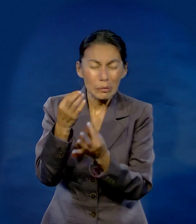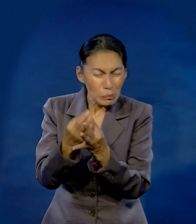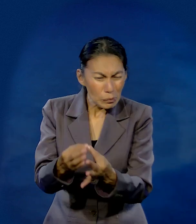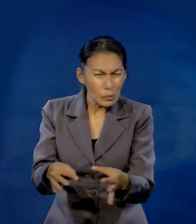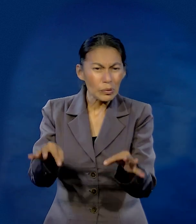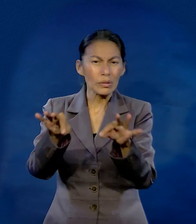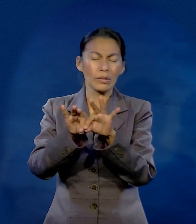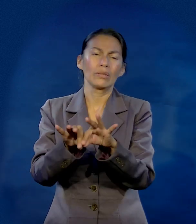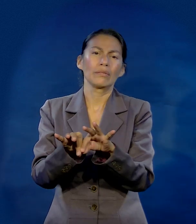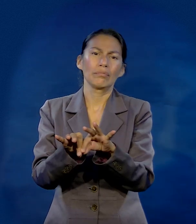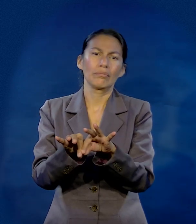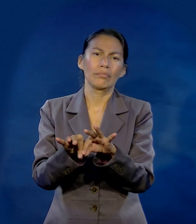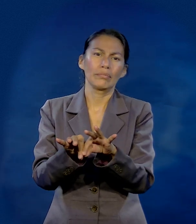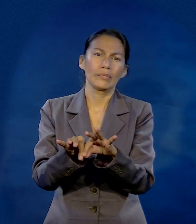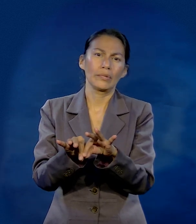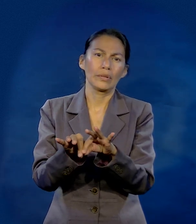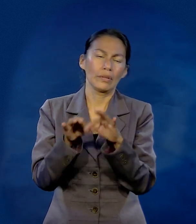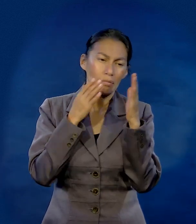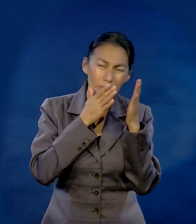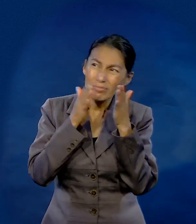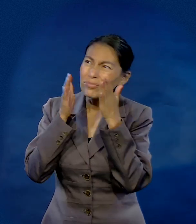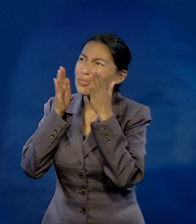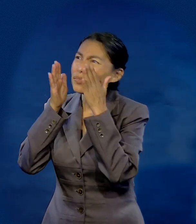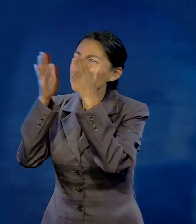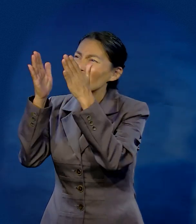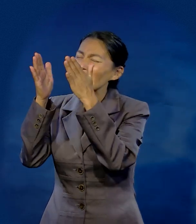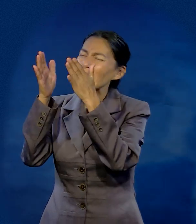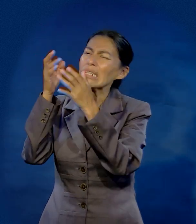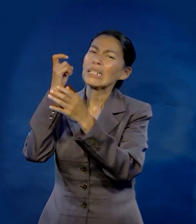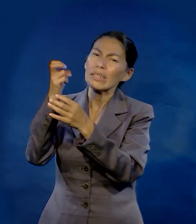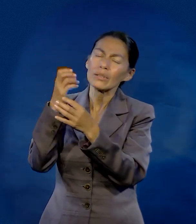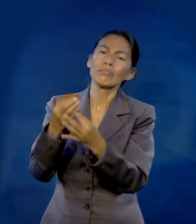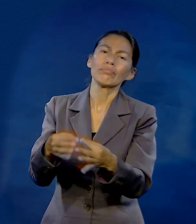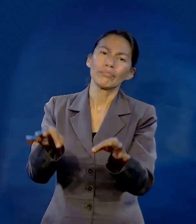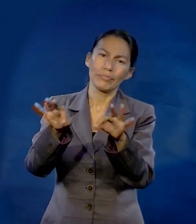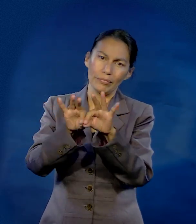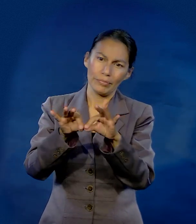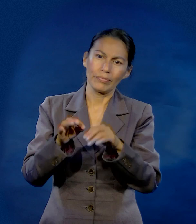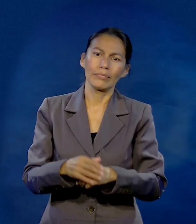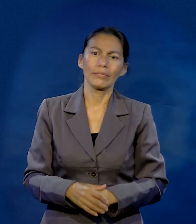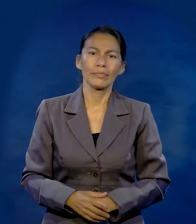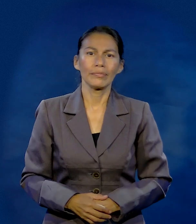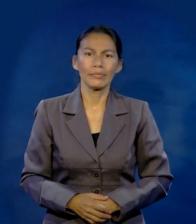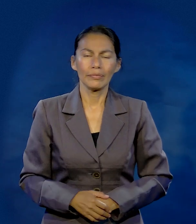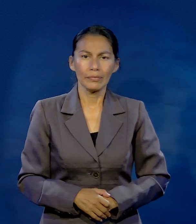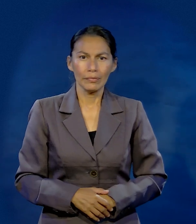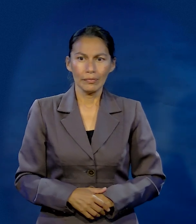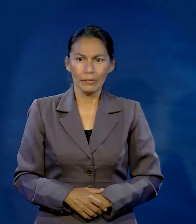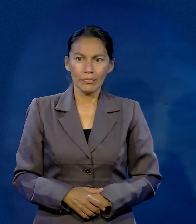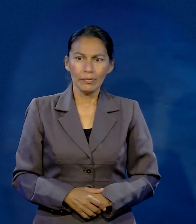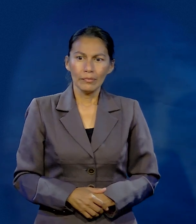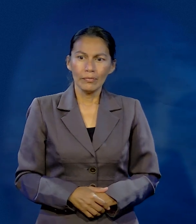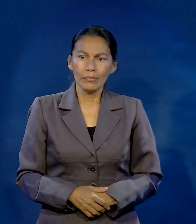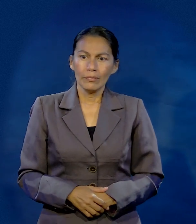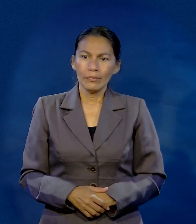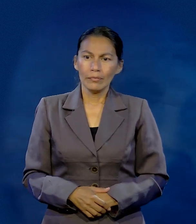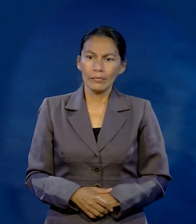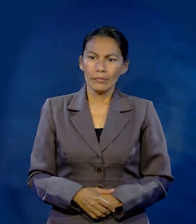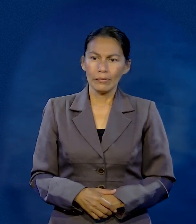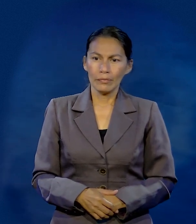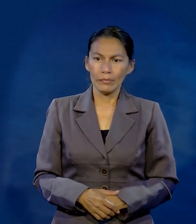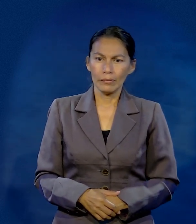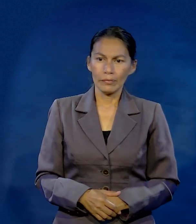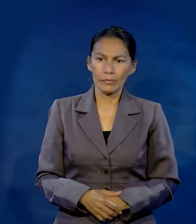de ser sabio en Cristo entonces Mientras usted escucha este canto bien chiquito yo lo voy a perder ya Sofía que venga en